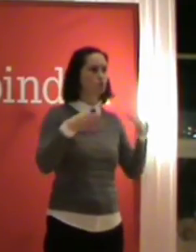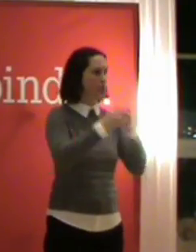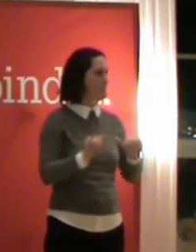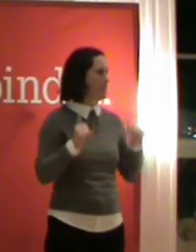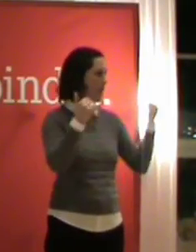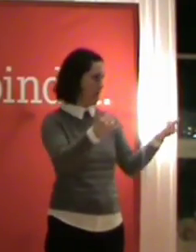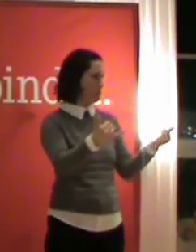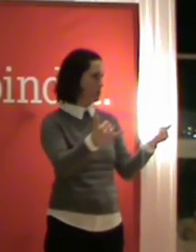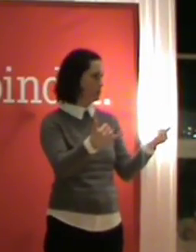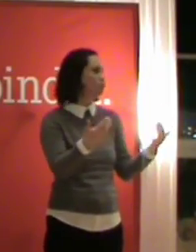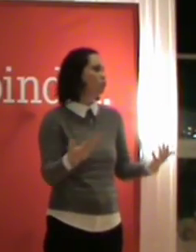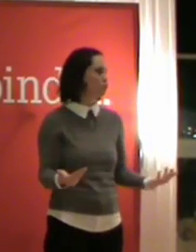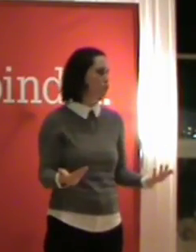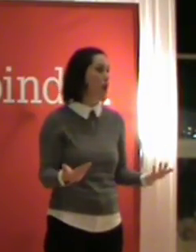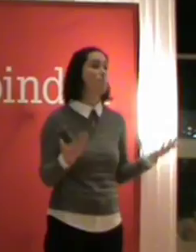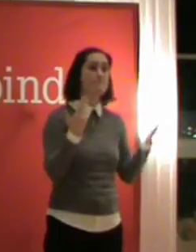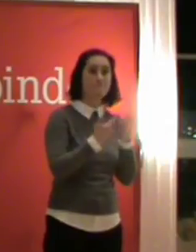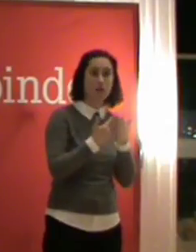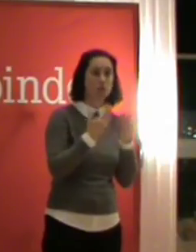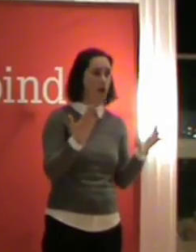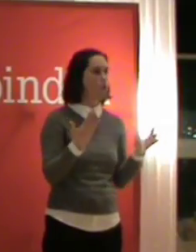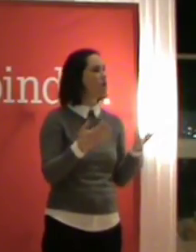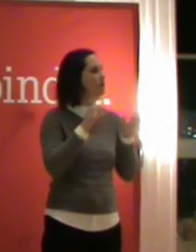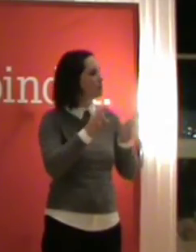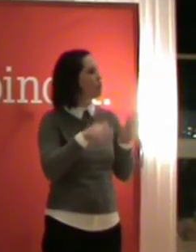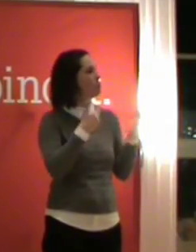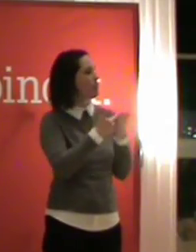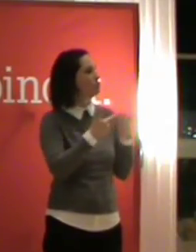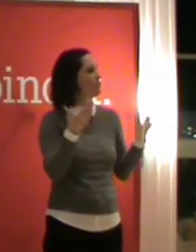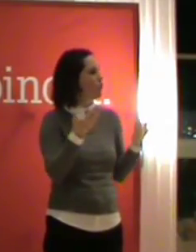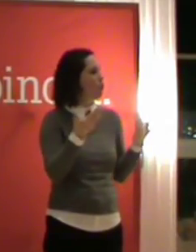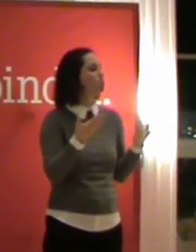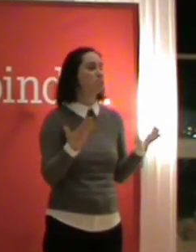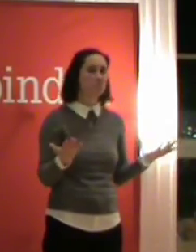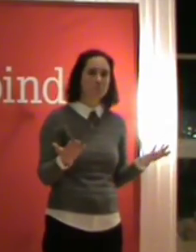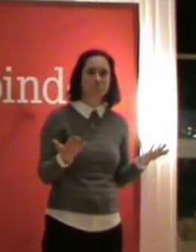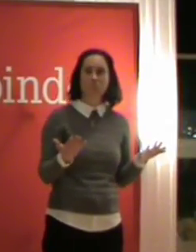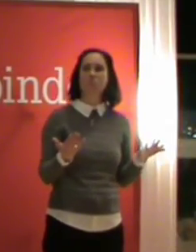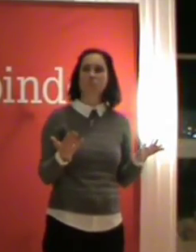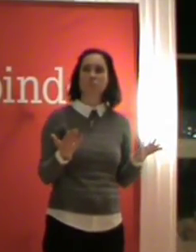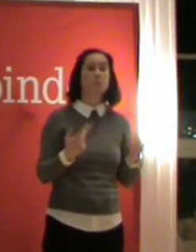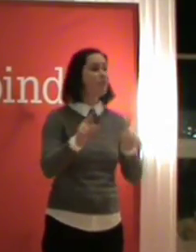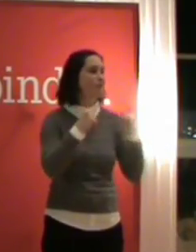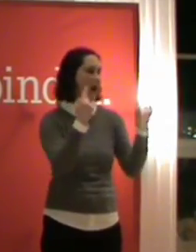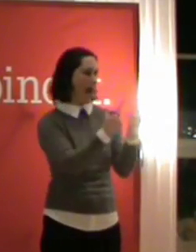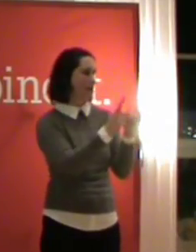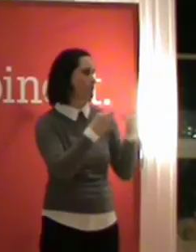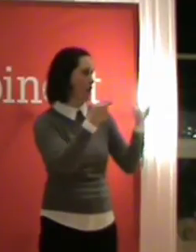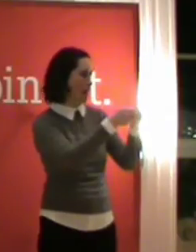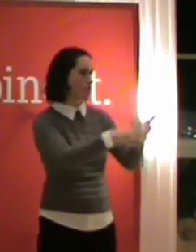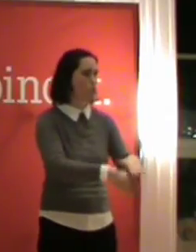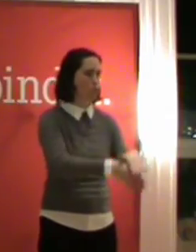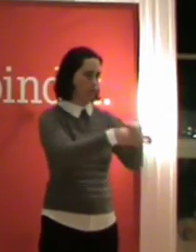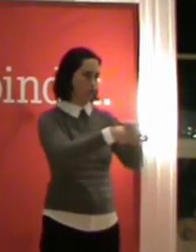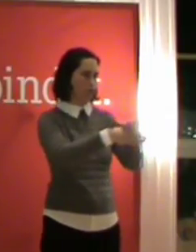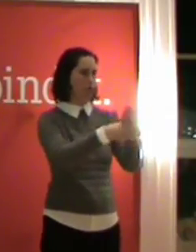erfüllen. Das müssen wir aber auch ganz konkret in Unterstützung für Vereine und Verbände und